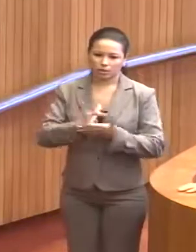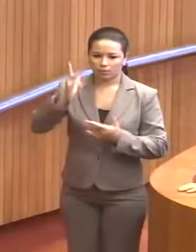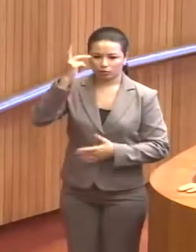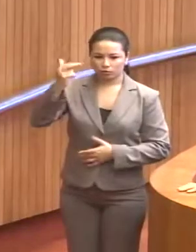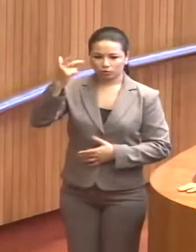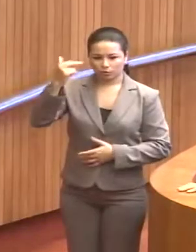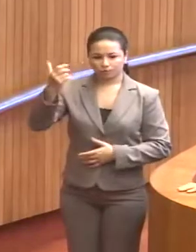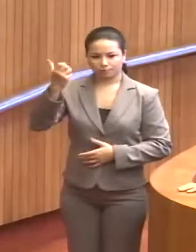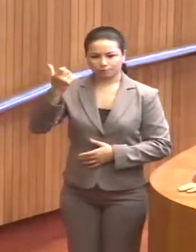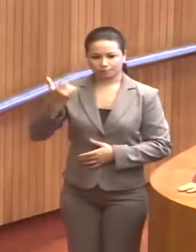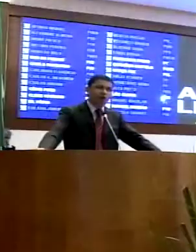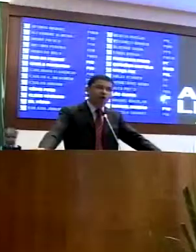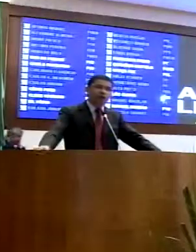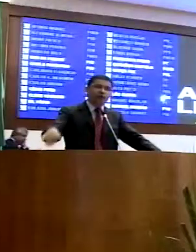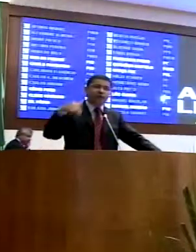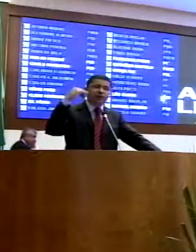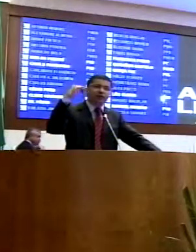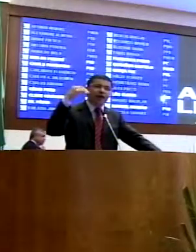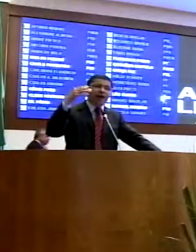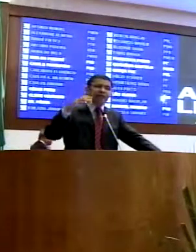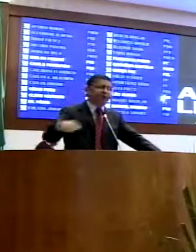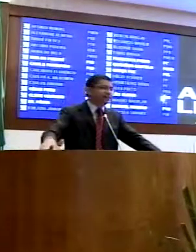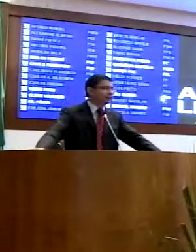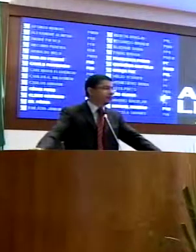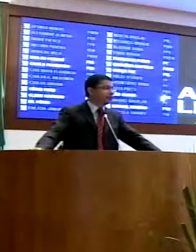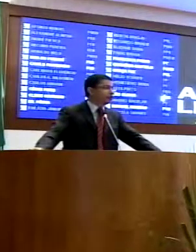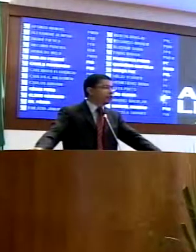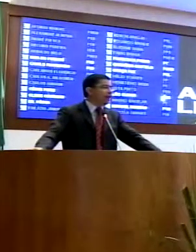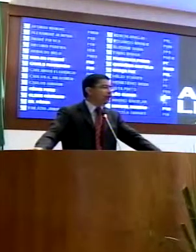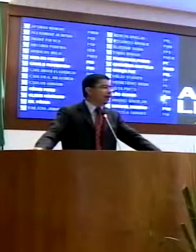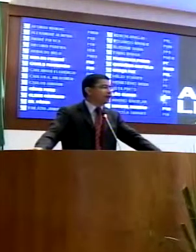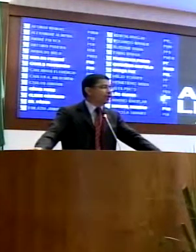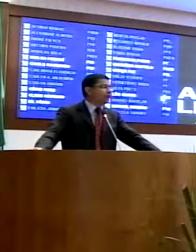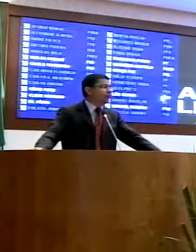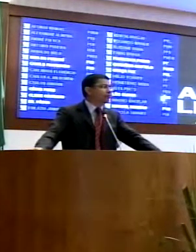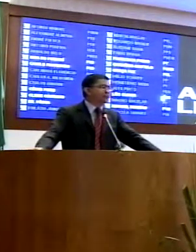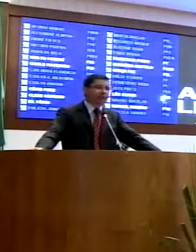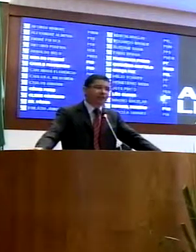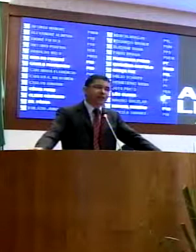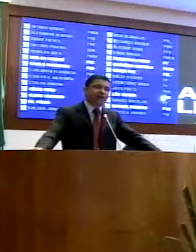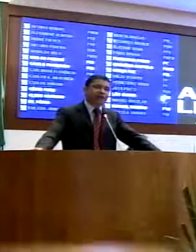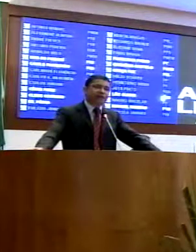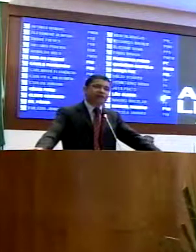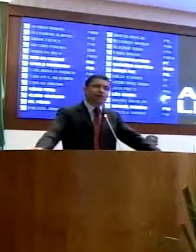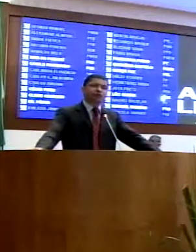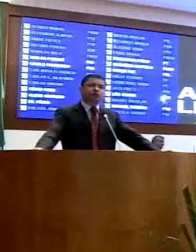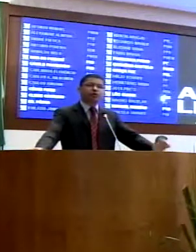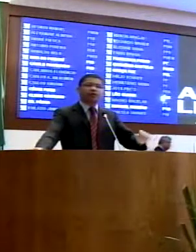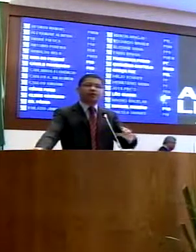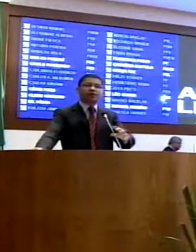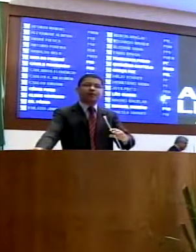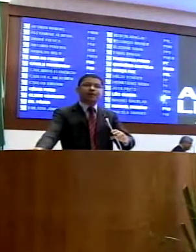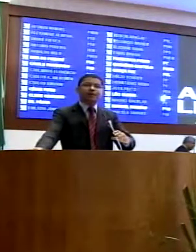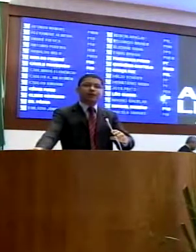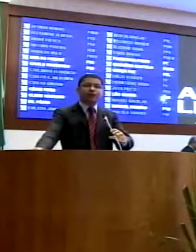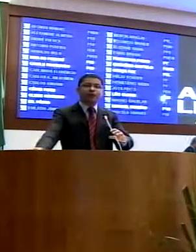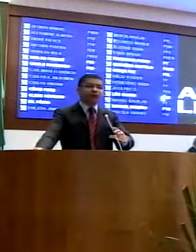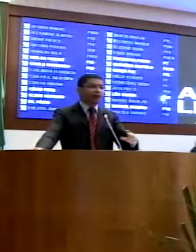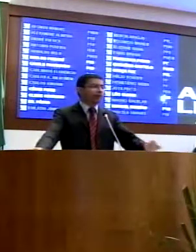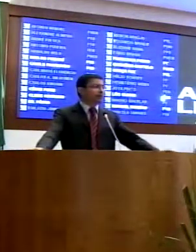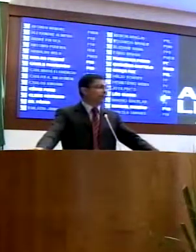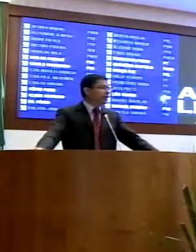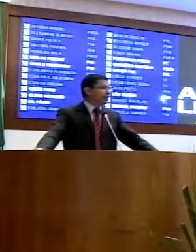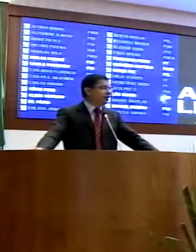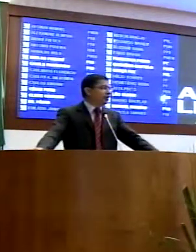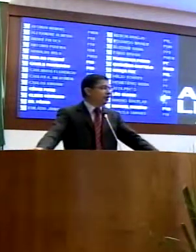para contar. Ontem, quando eu estava no estádio Castelão, assistindo o jogo do Sampaio Rio